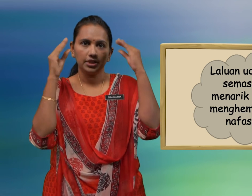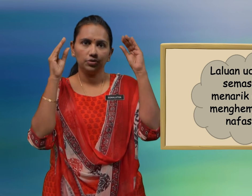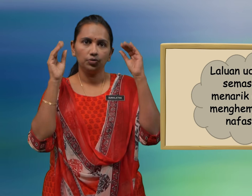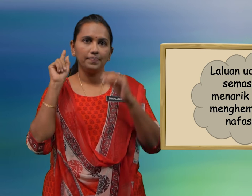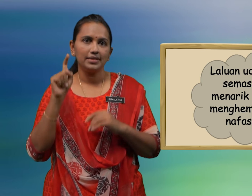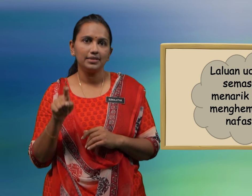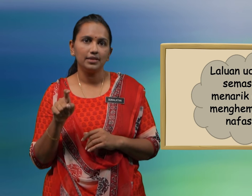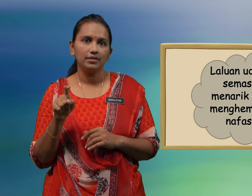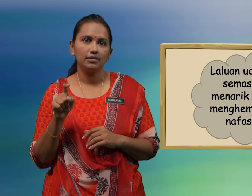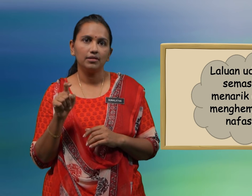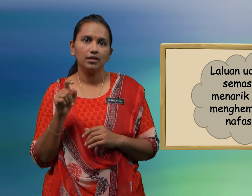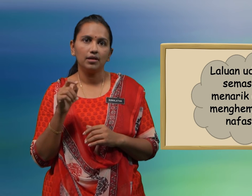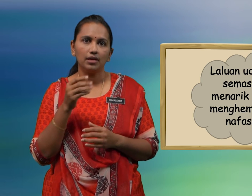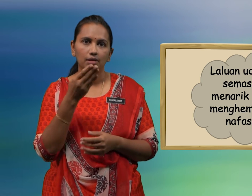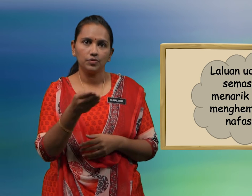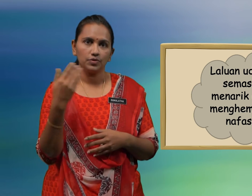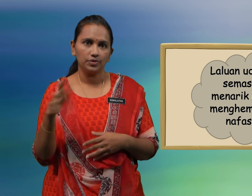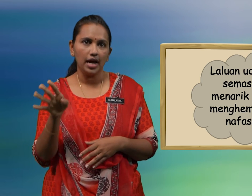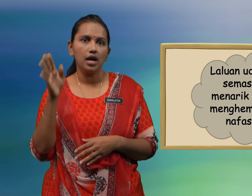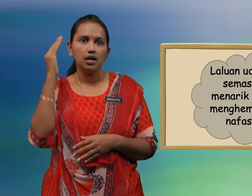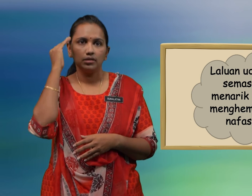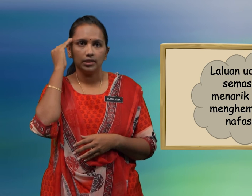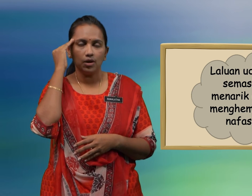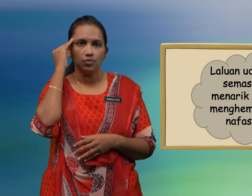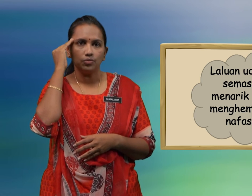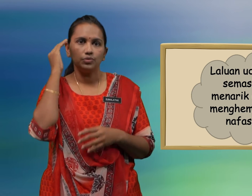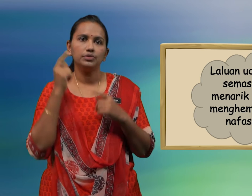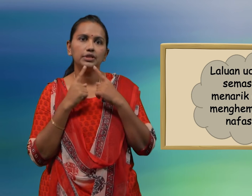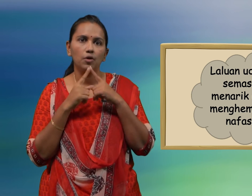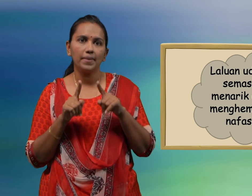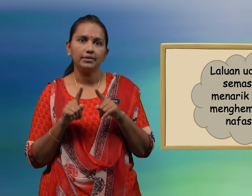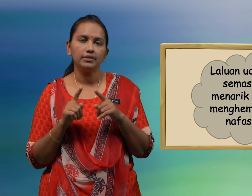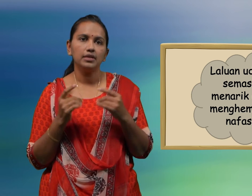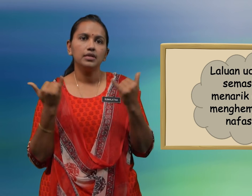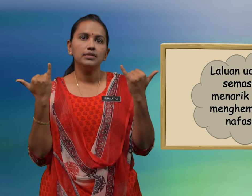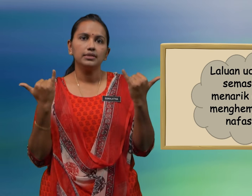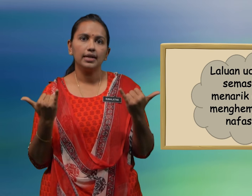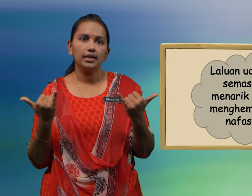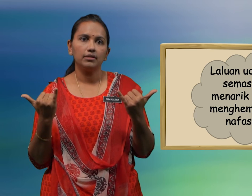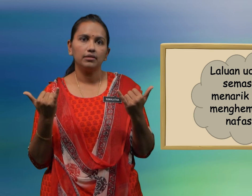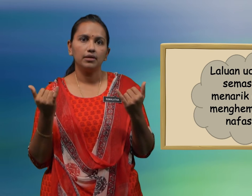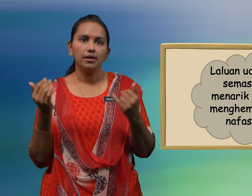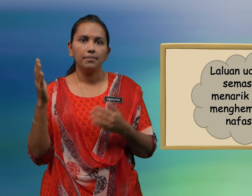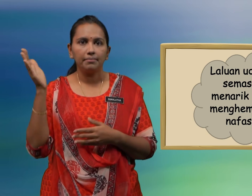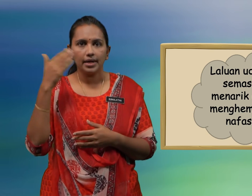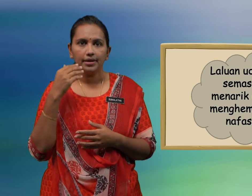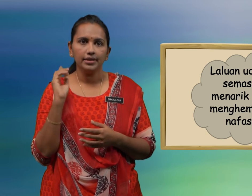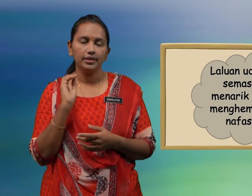Cikgu pasti kamu sudah tahu jawapan. Sekarang, mari